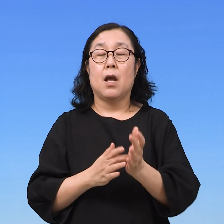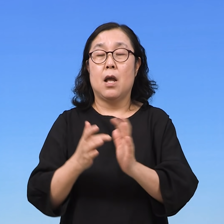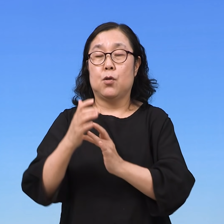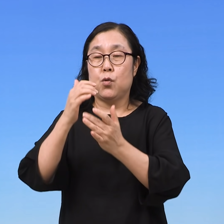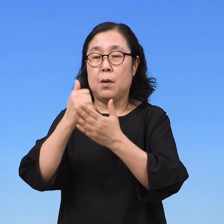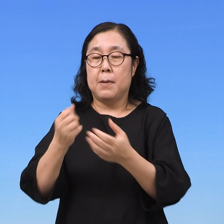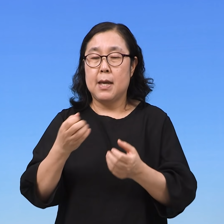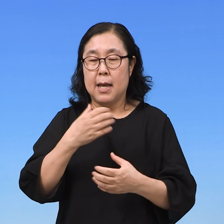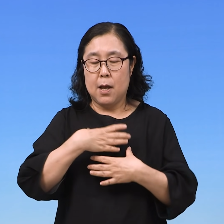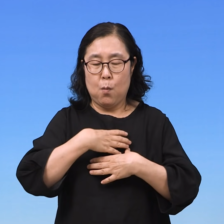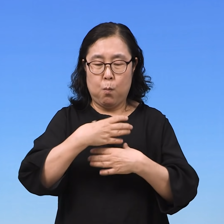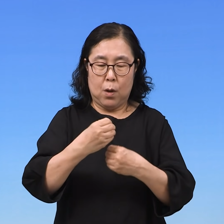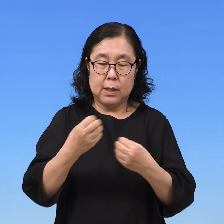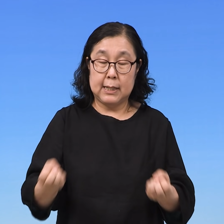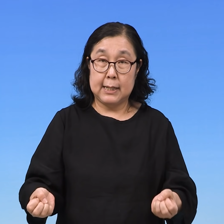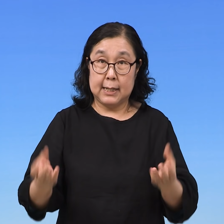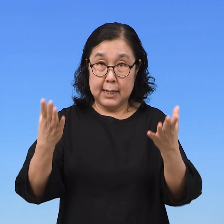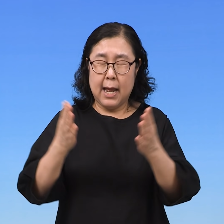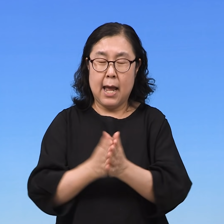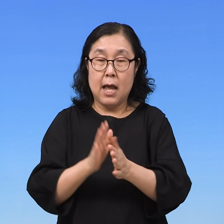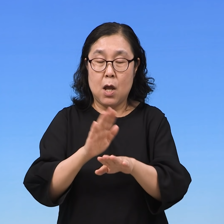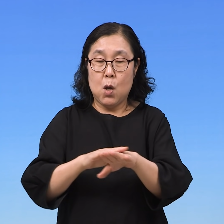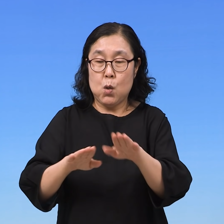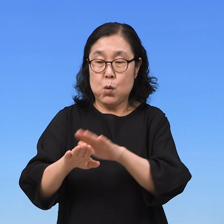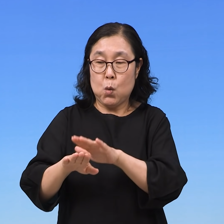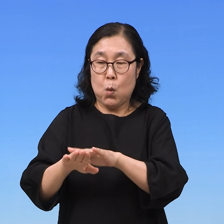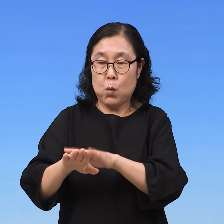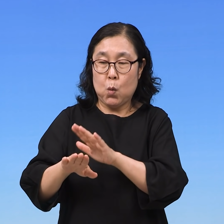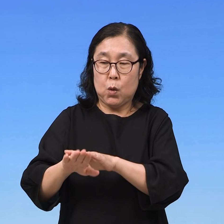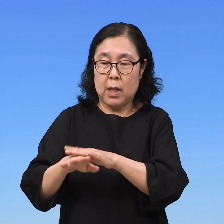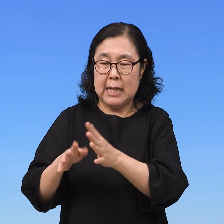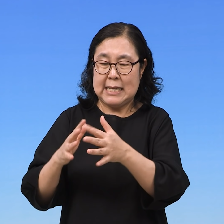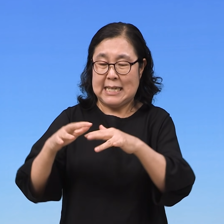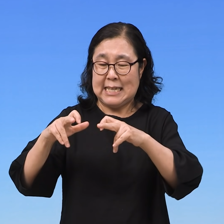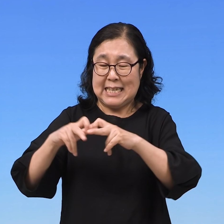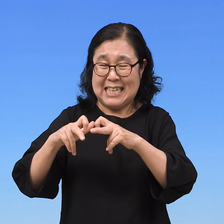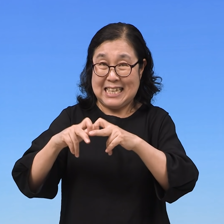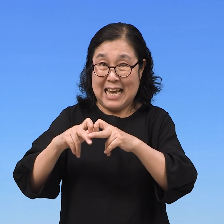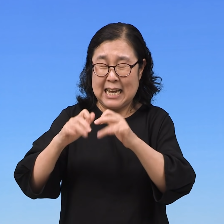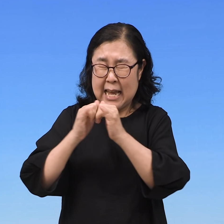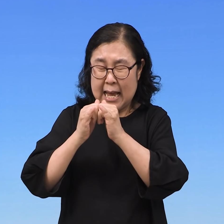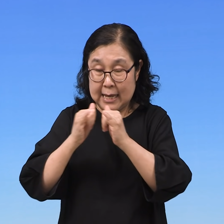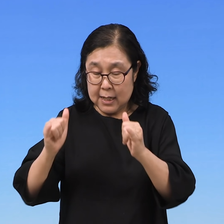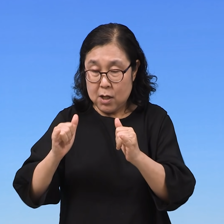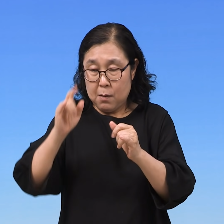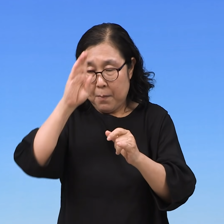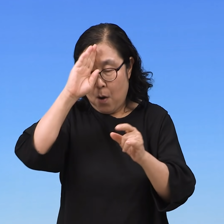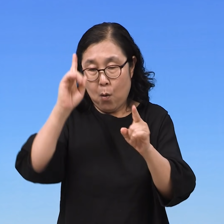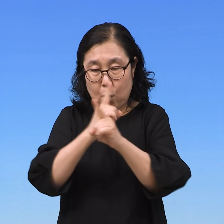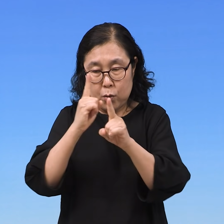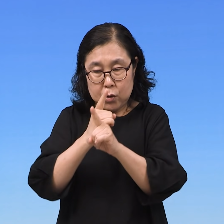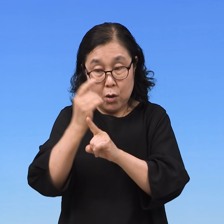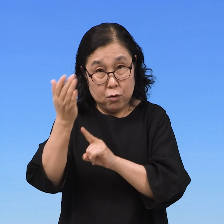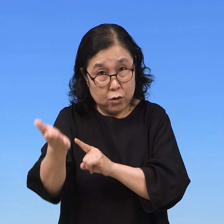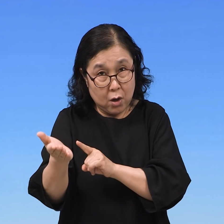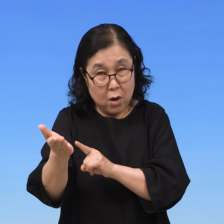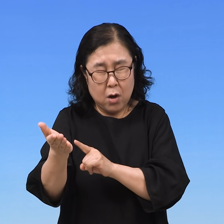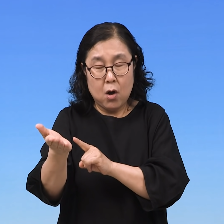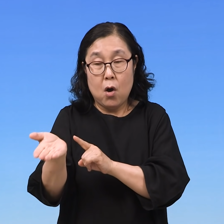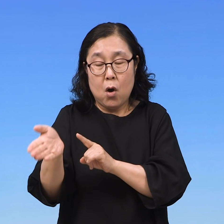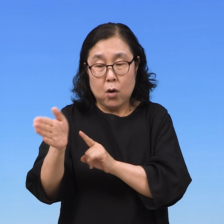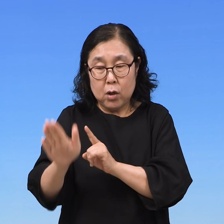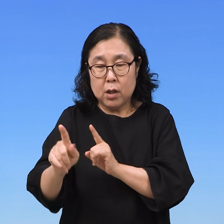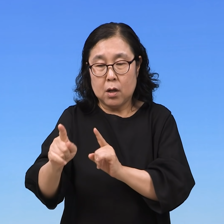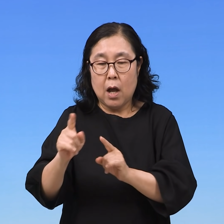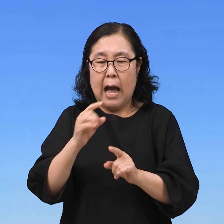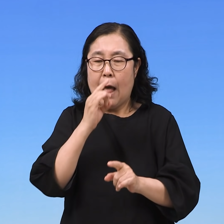지금 예수님께서 안식일에 손 마른 장애인을 고쳐주세요. 그런데 여러분, 그 상황이 그러면